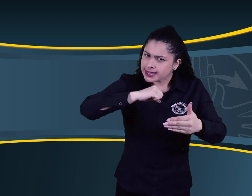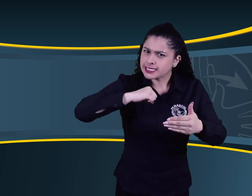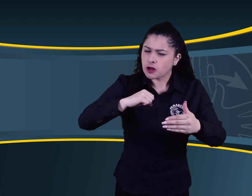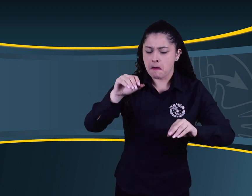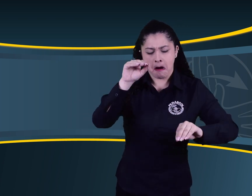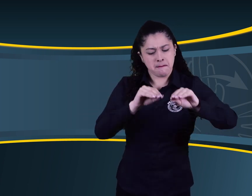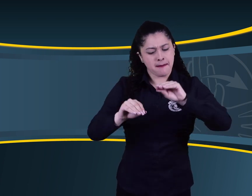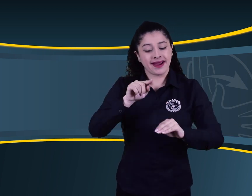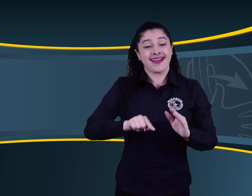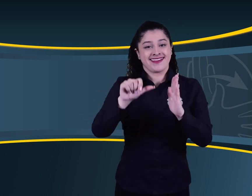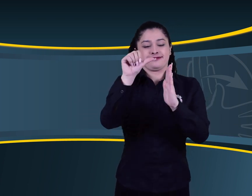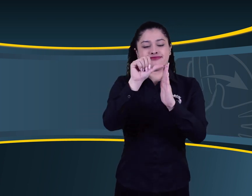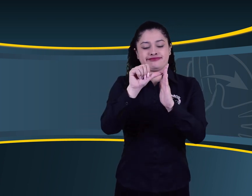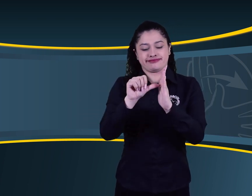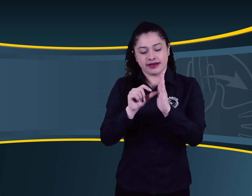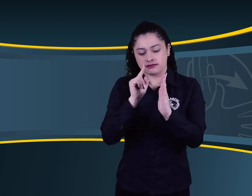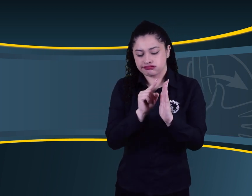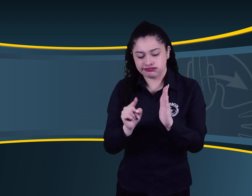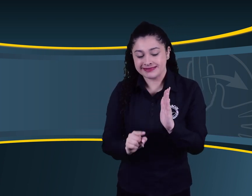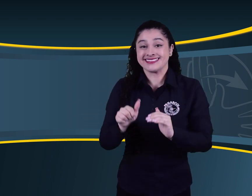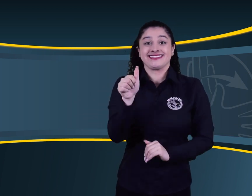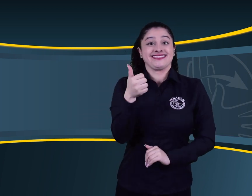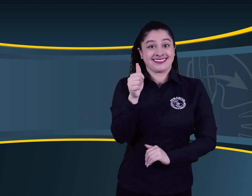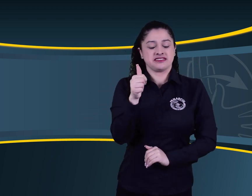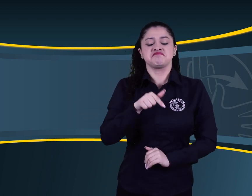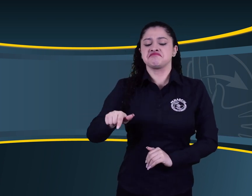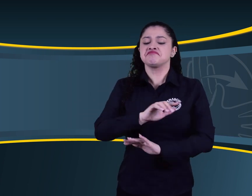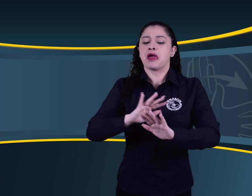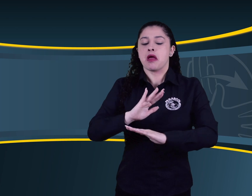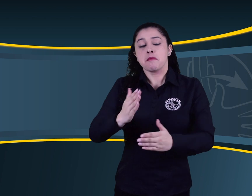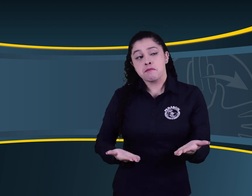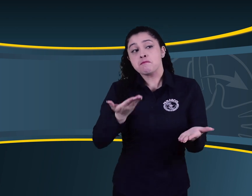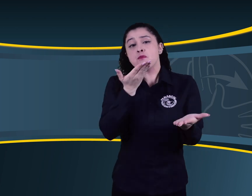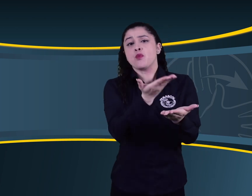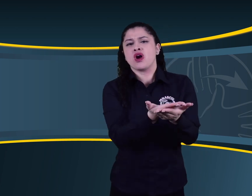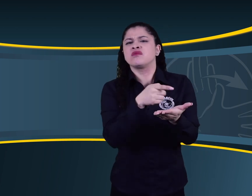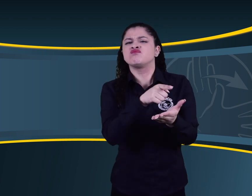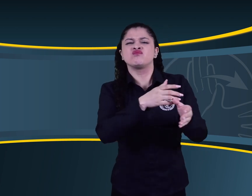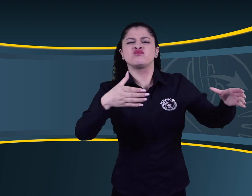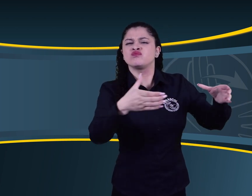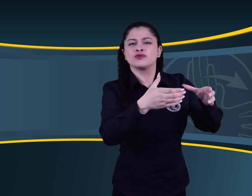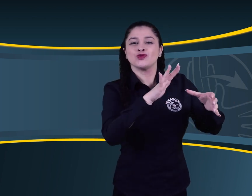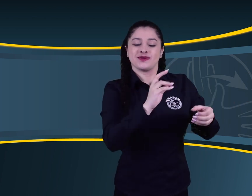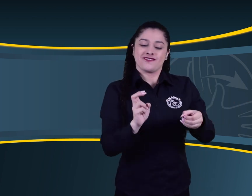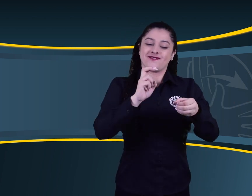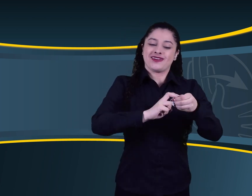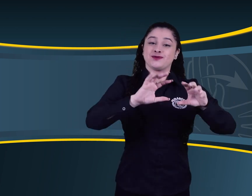que lo componían 10 artículos este documento fue presentado ante la federación mundial de sordos la fms